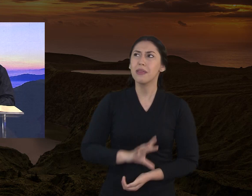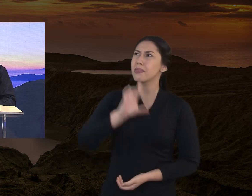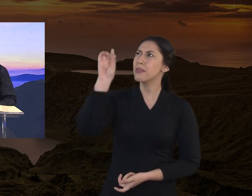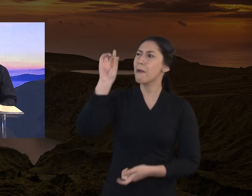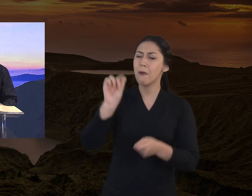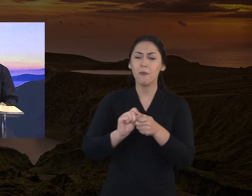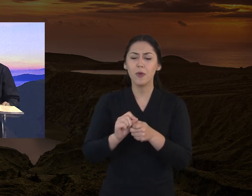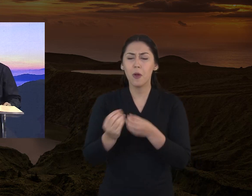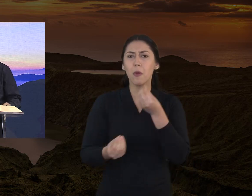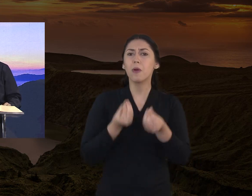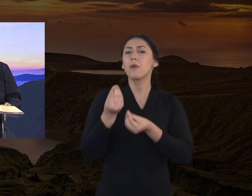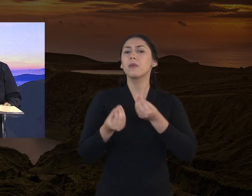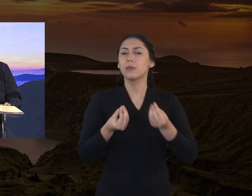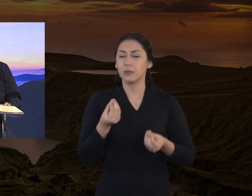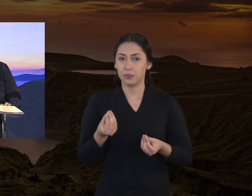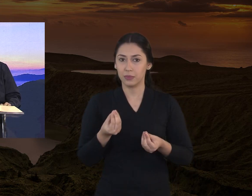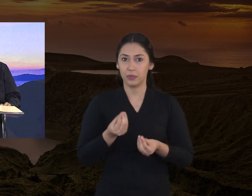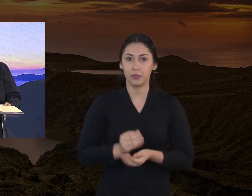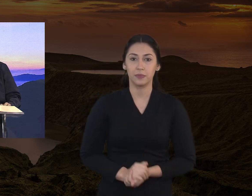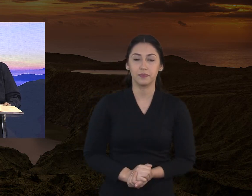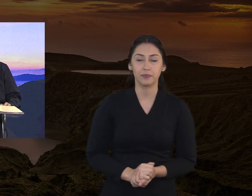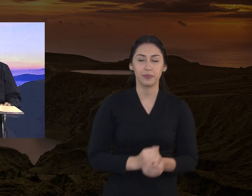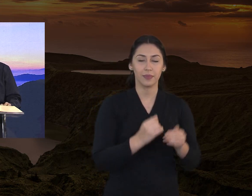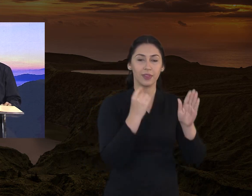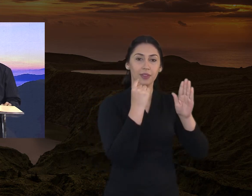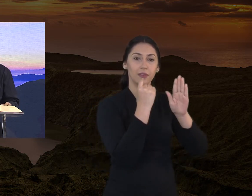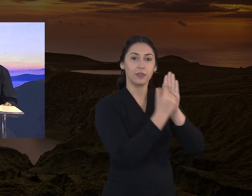fazer isso em Cristo, né?